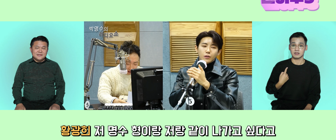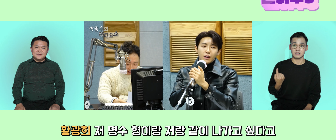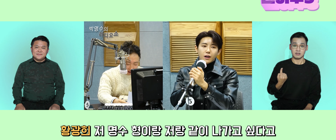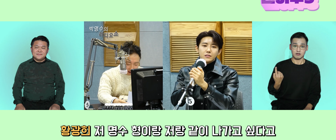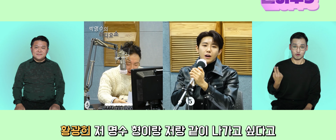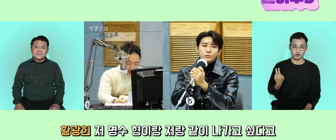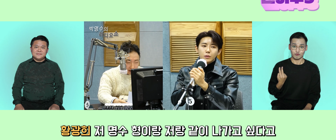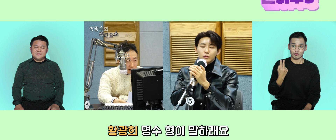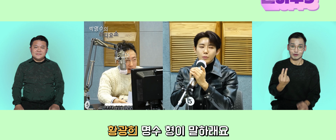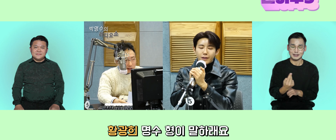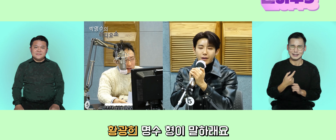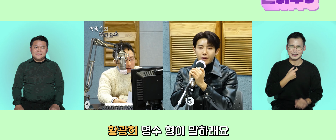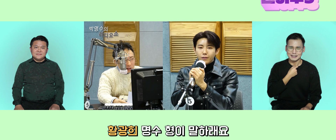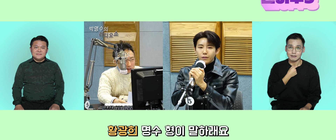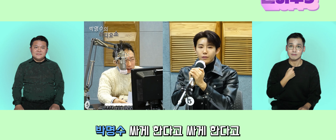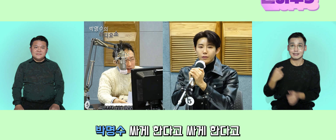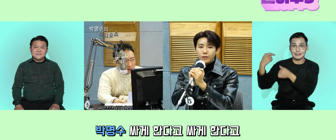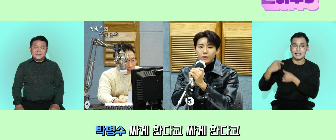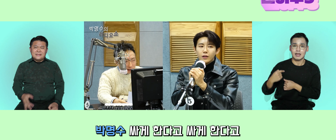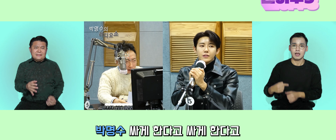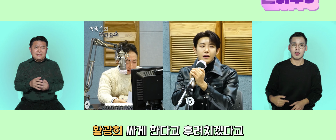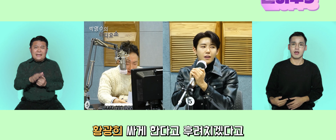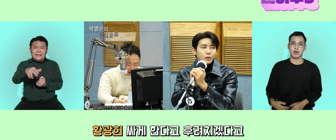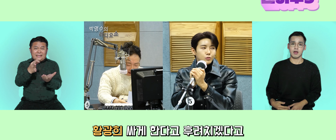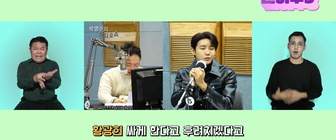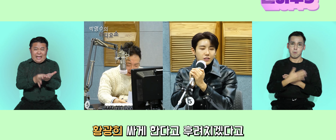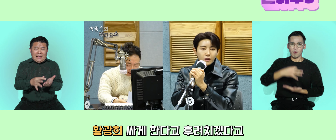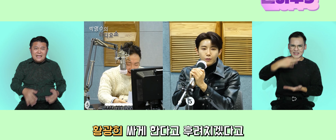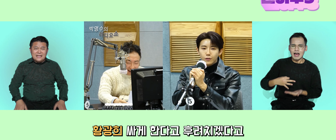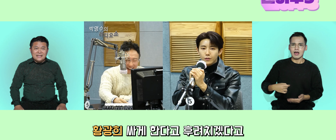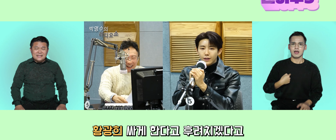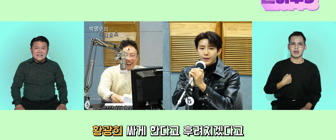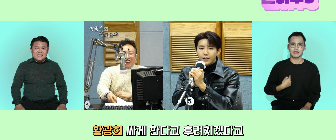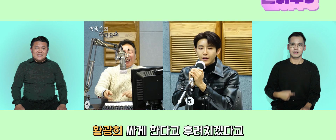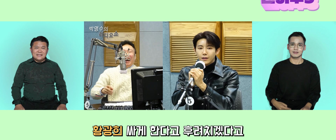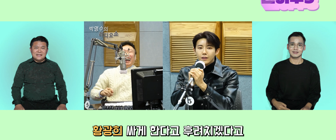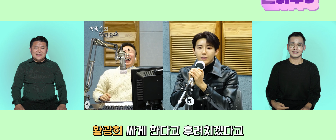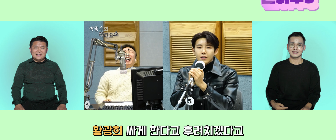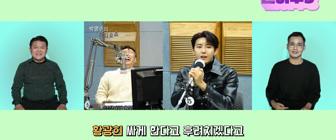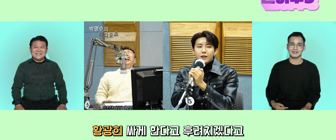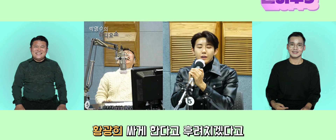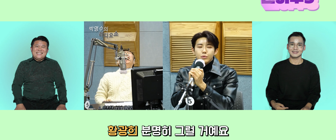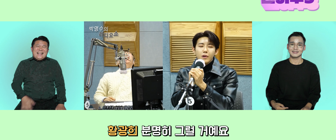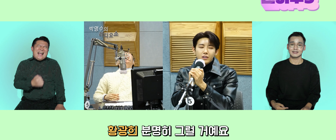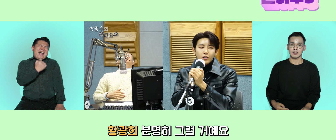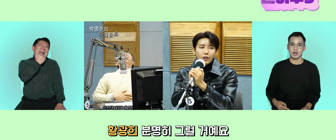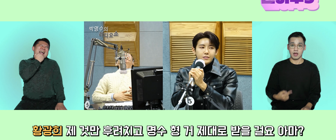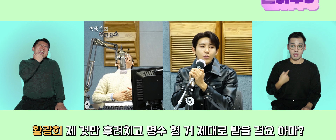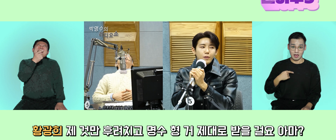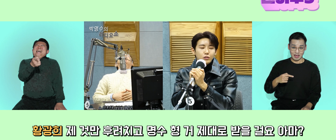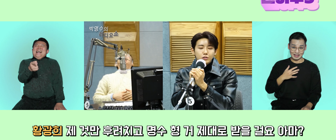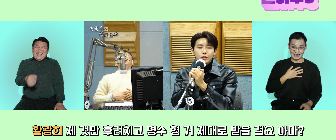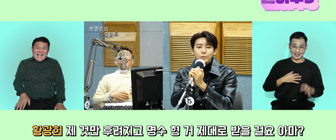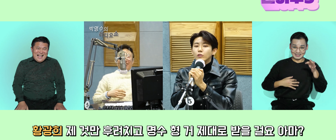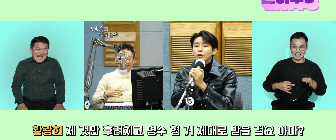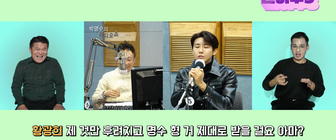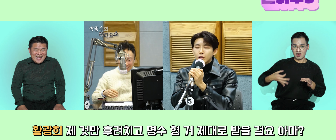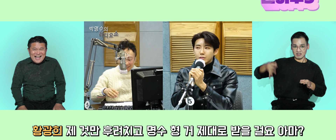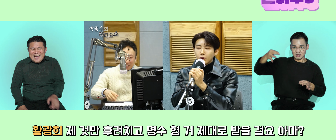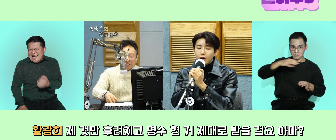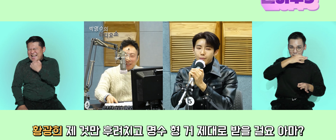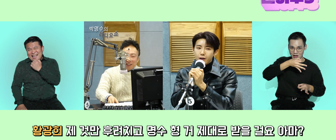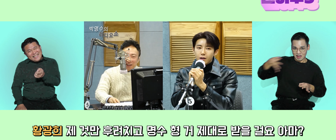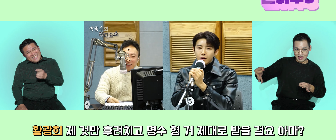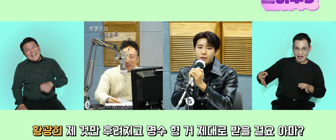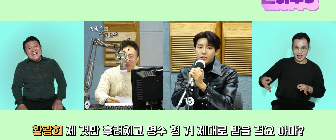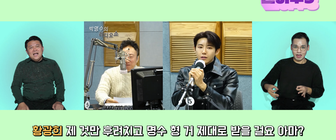명수 형이랑 저랑 같이 나가고 싶다고 명수 형이 말하래요. 싸게 한다고 싸게 한다고 싸게 한다고 후려치겠다고 예 분명히 그럴 거예요. 제 것만 후려치고 명수 형 거